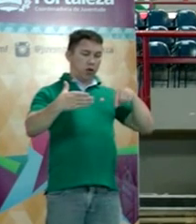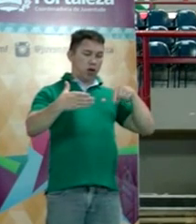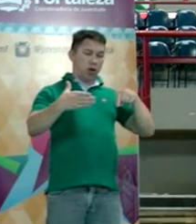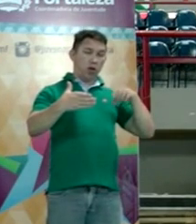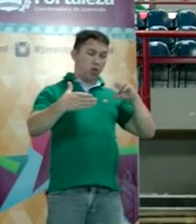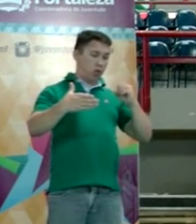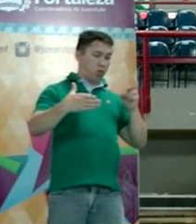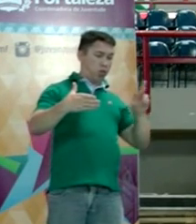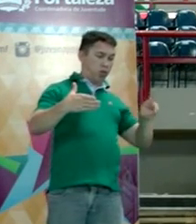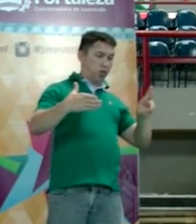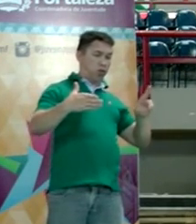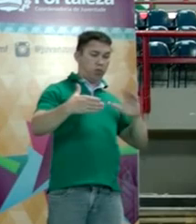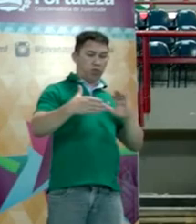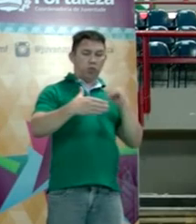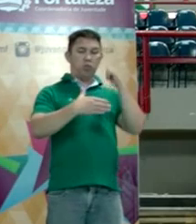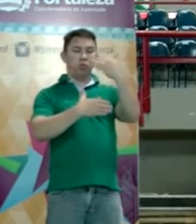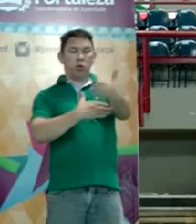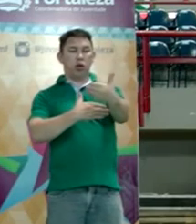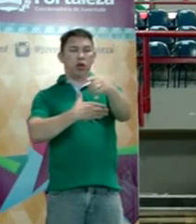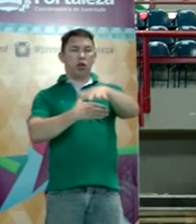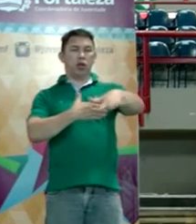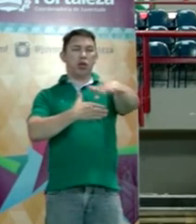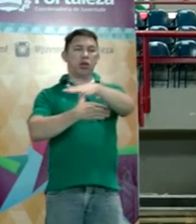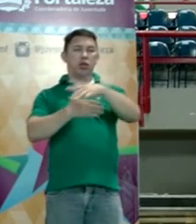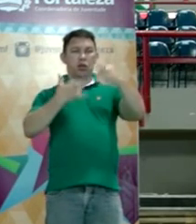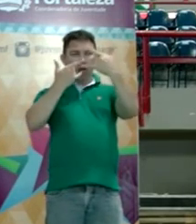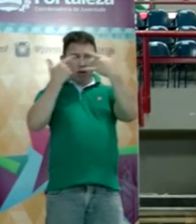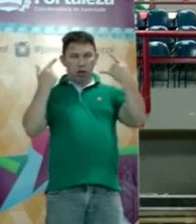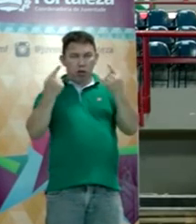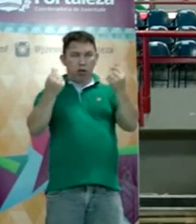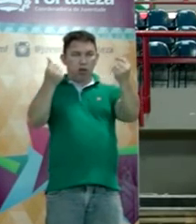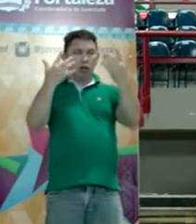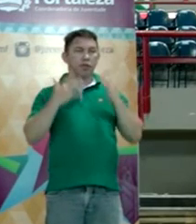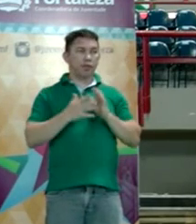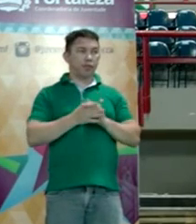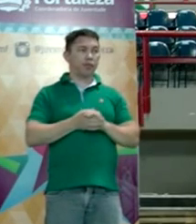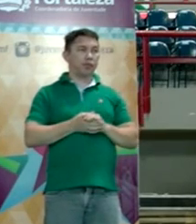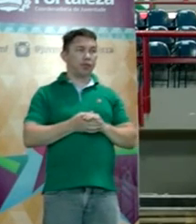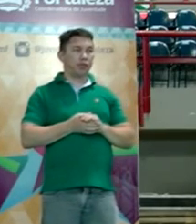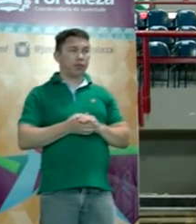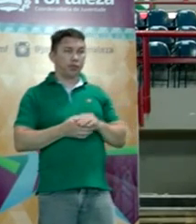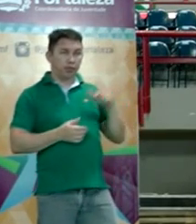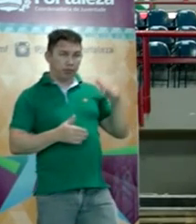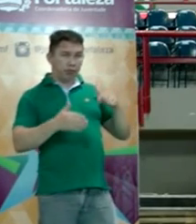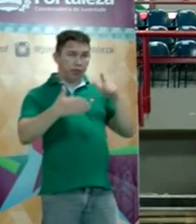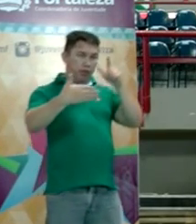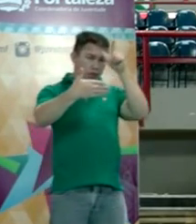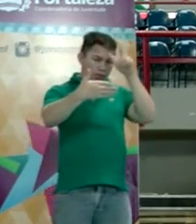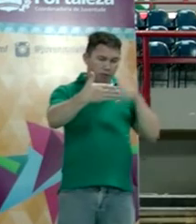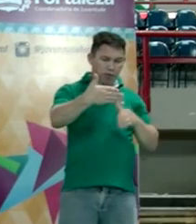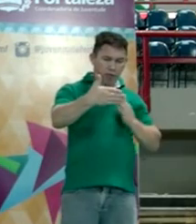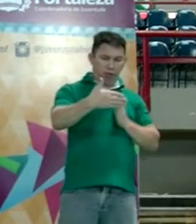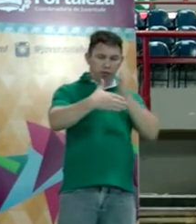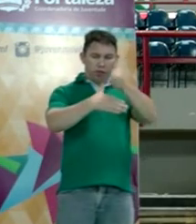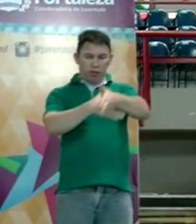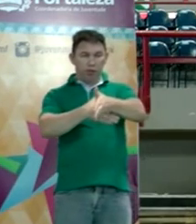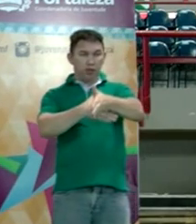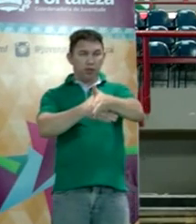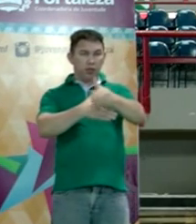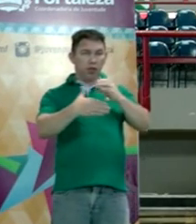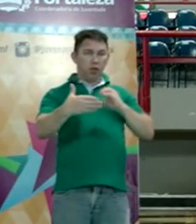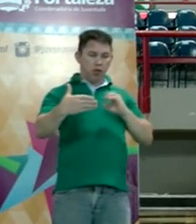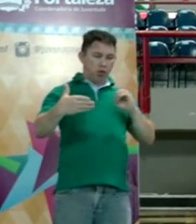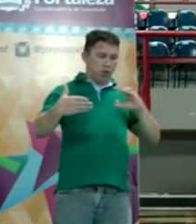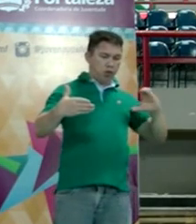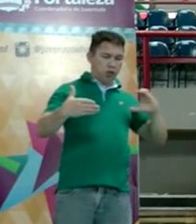oriental dessa sociedade de consumo. Ou seja, eles achavam que se o alemão oriental tivesse contato com o alemão ocidental,